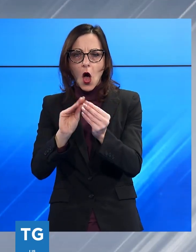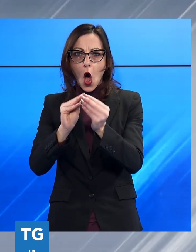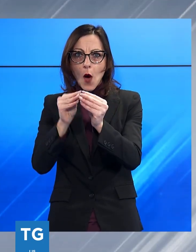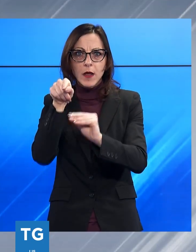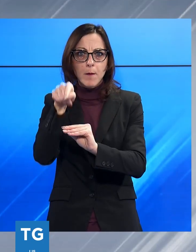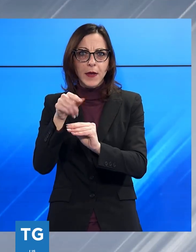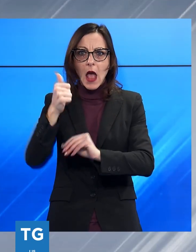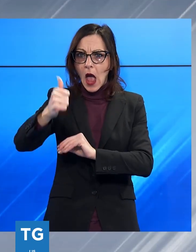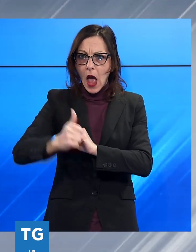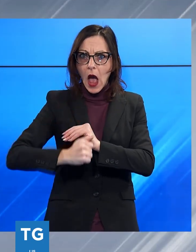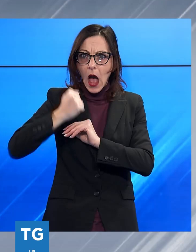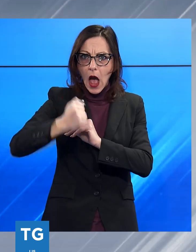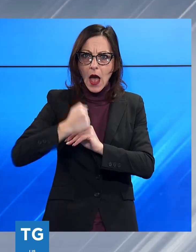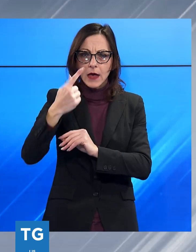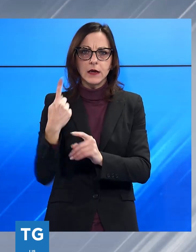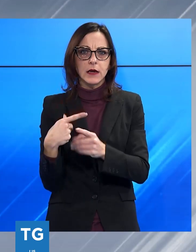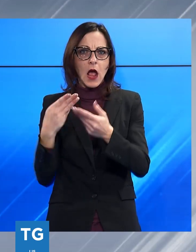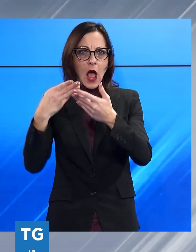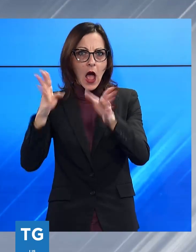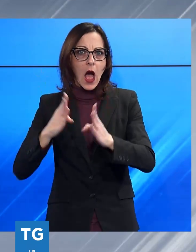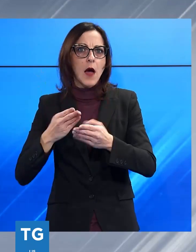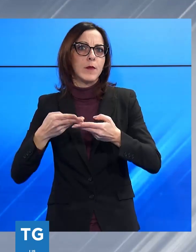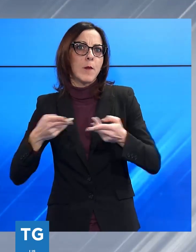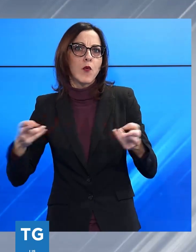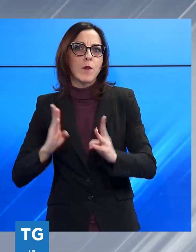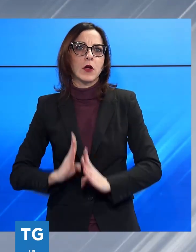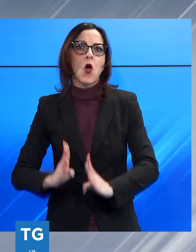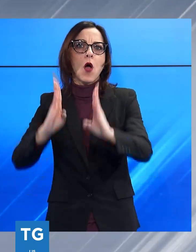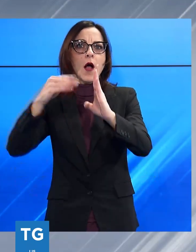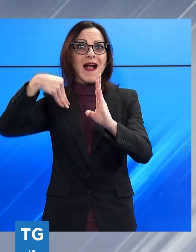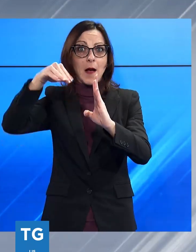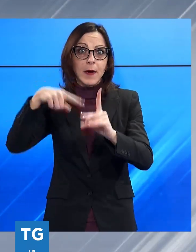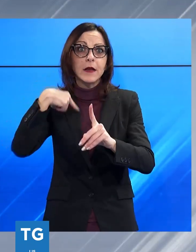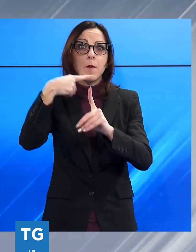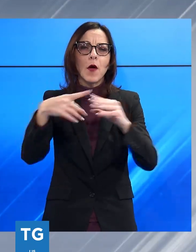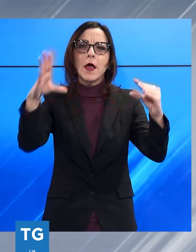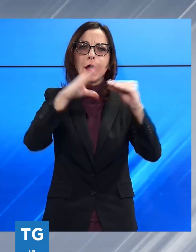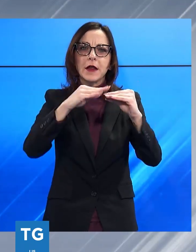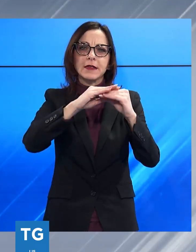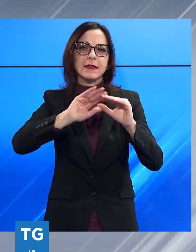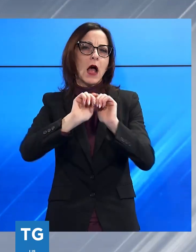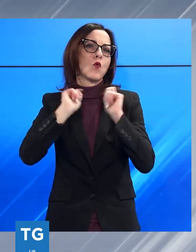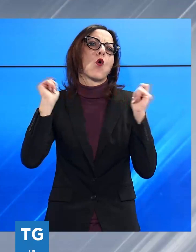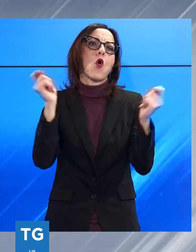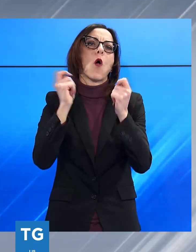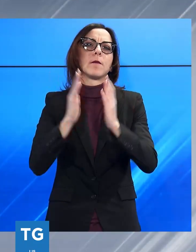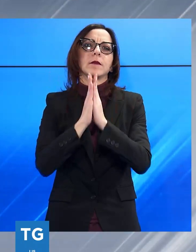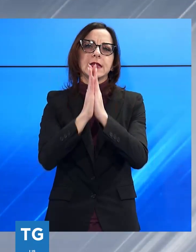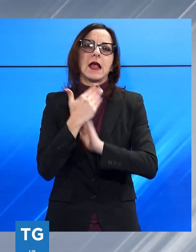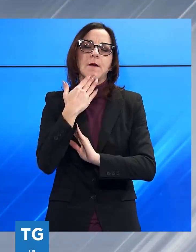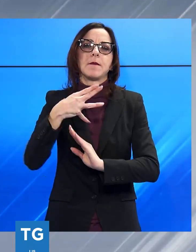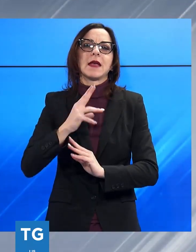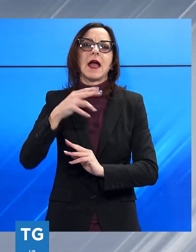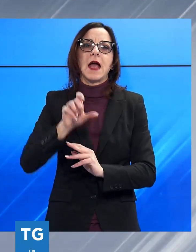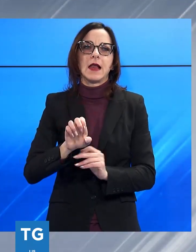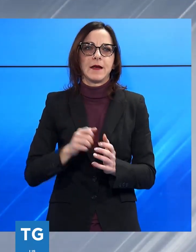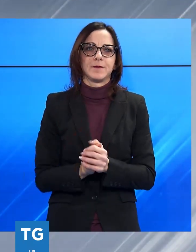dovrebbero portare prima ad aprire al pubblico il campanile di San Michele e poi al restauro di tutto il complesso Beh è stato